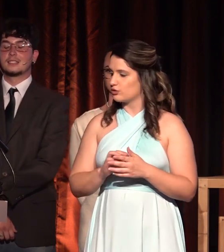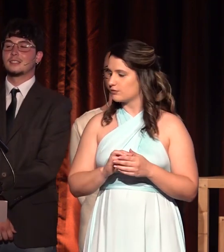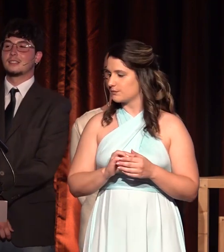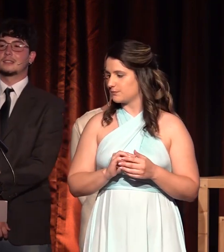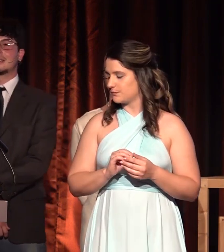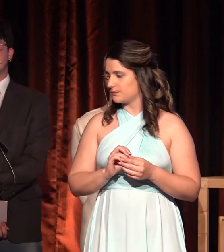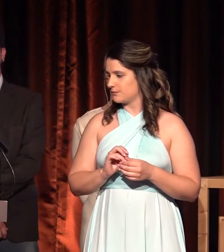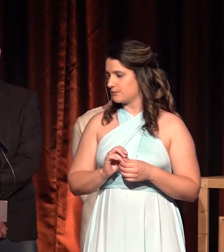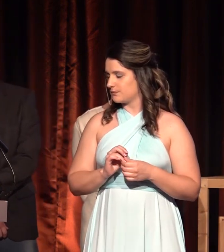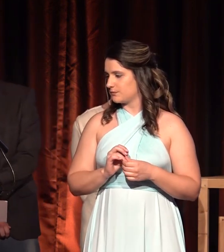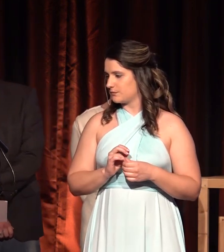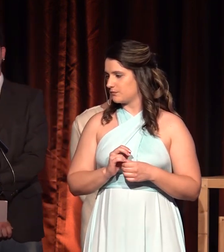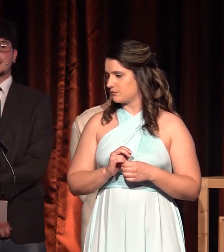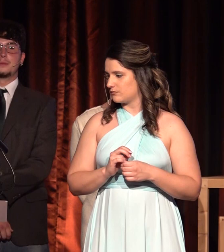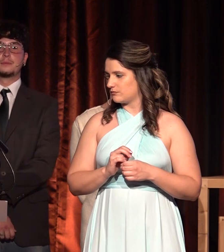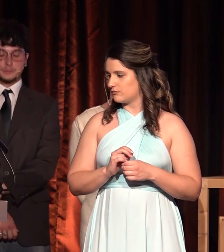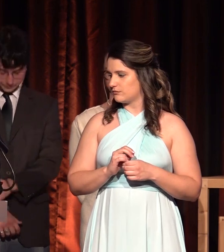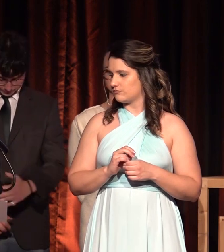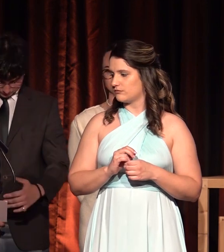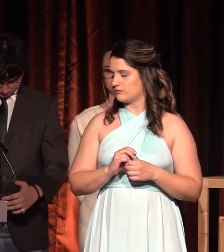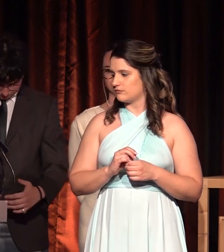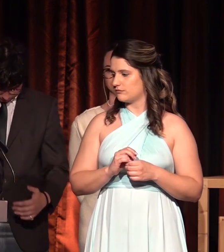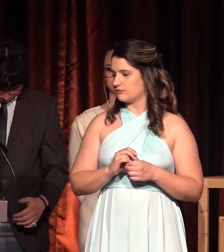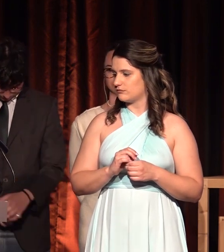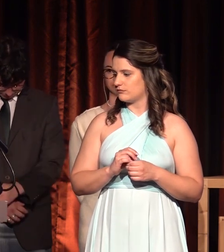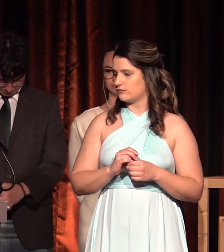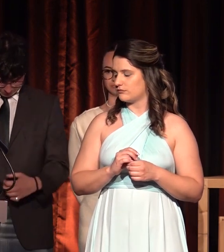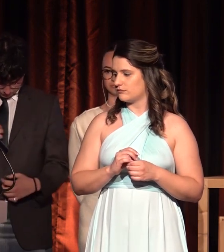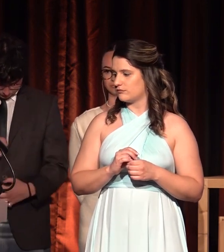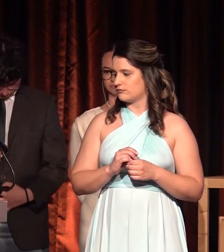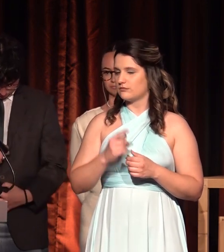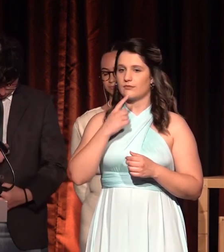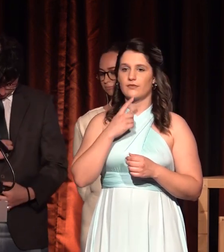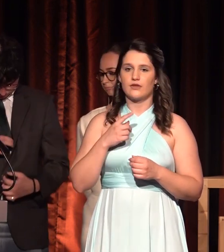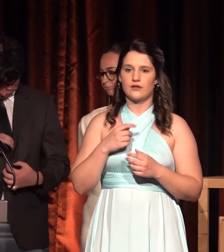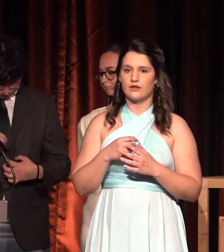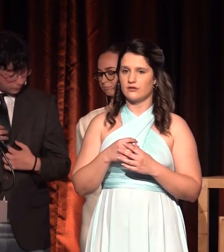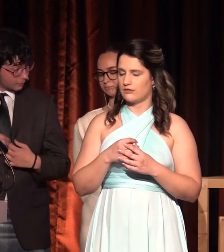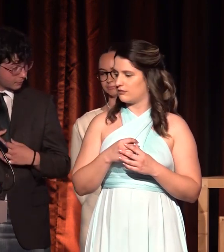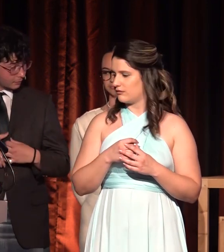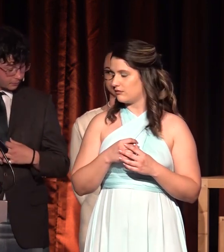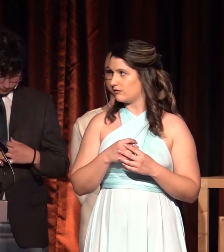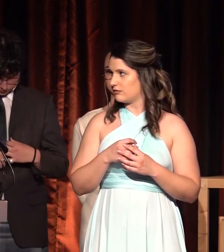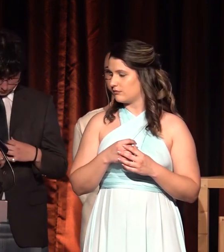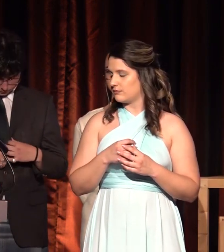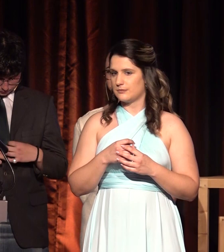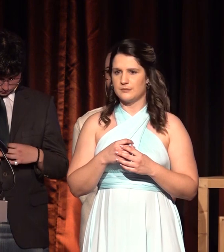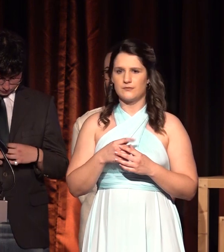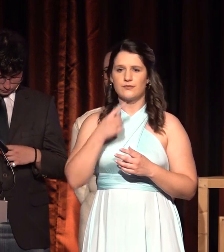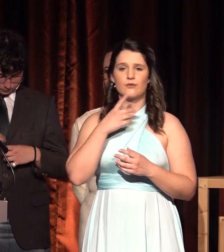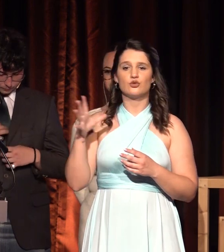concursos. I espero que totes aquestes coses que heu fet i tot el que heu après us